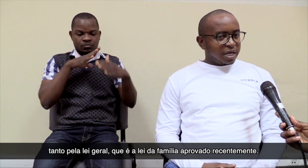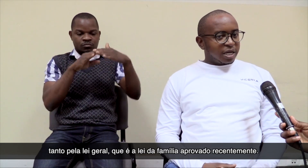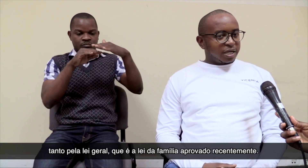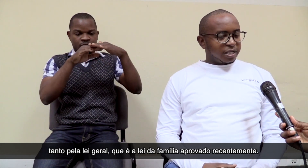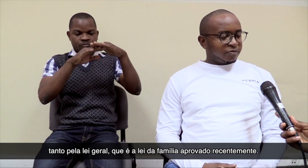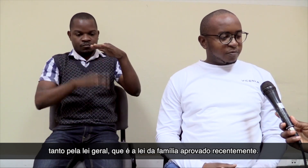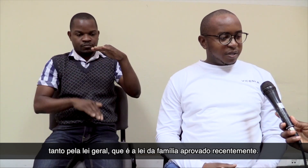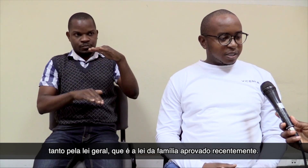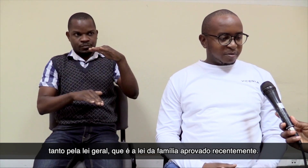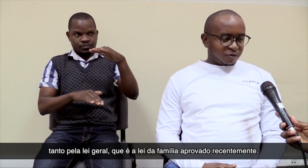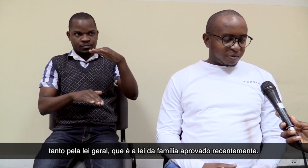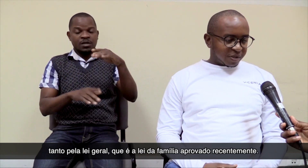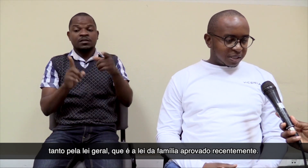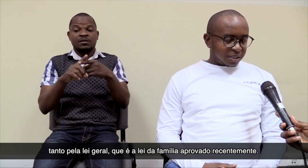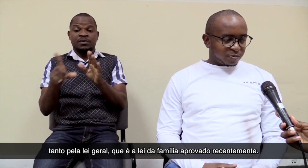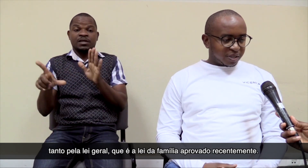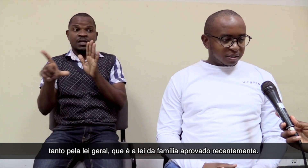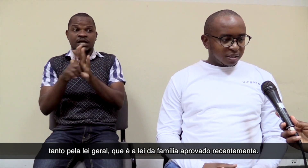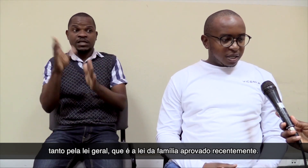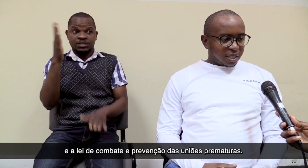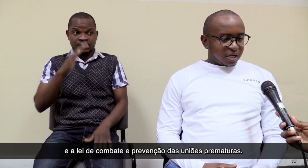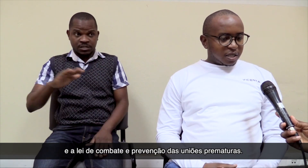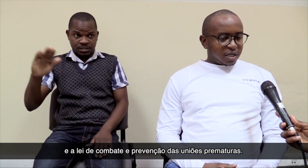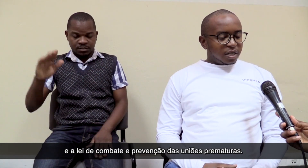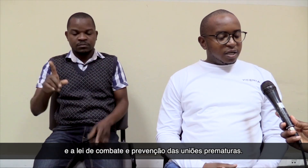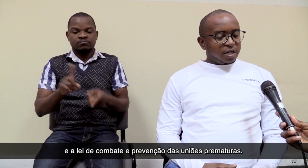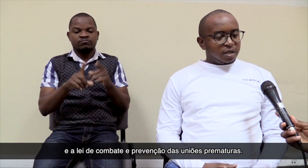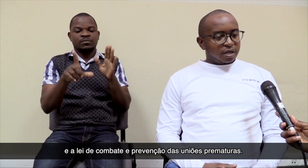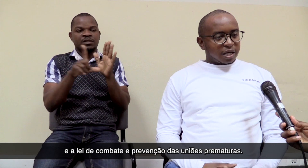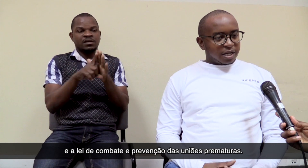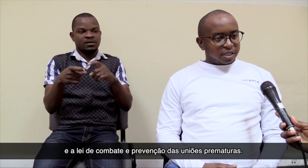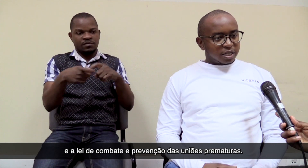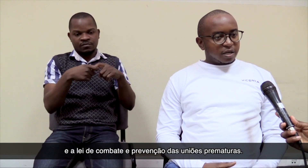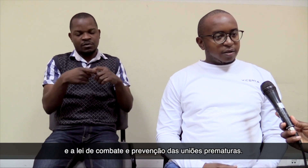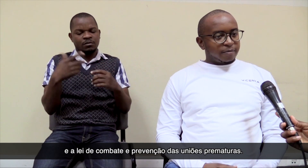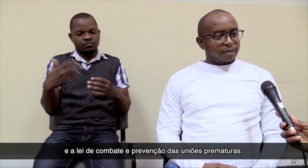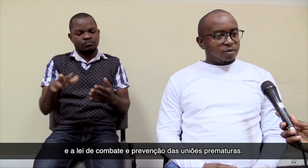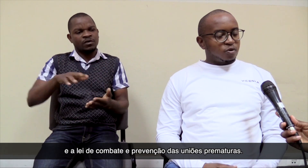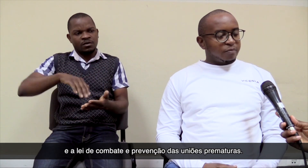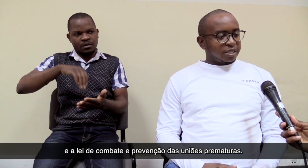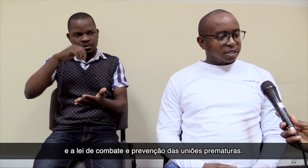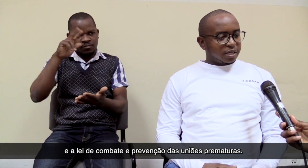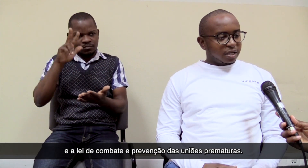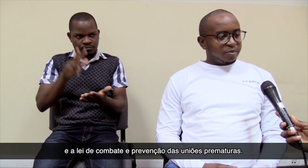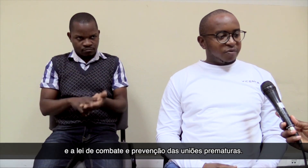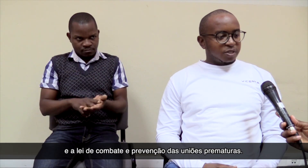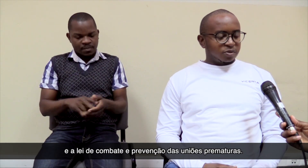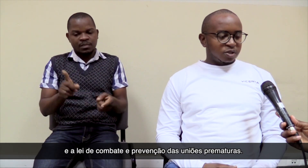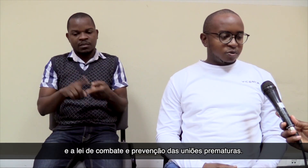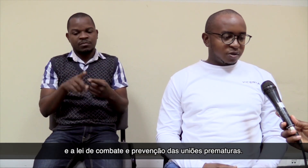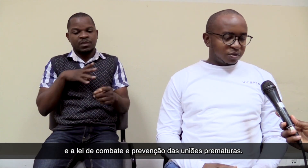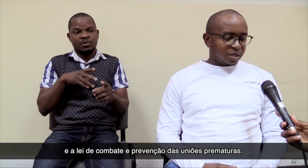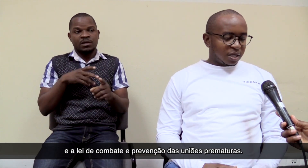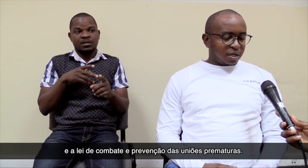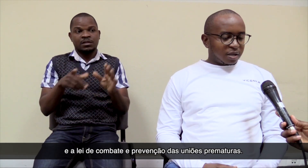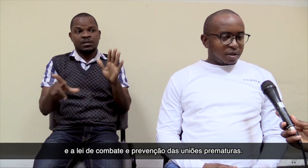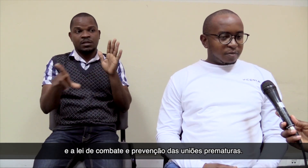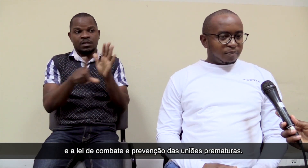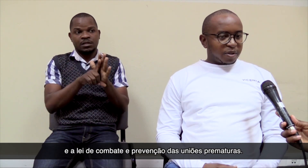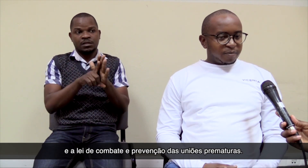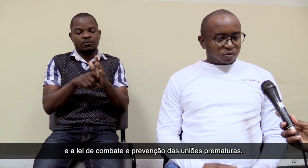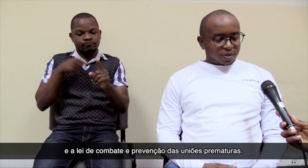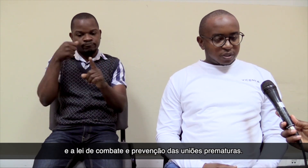uma das pessoas é menor. Mas antes de mais, temos que entender o que é exatamente este menor. Quando falamos deste menor, em